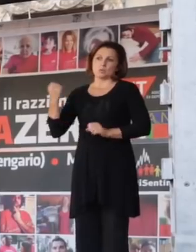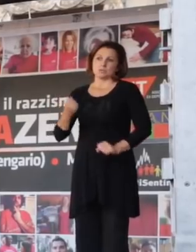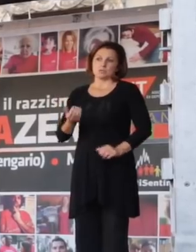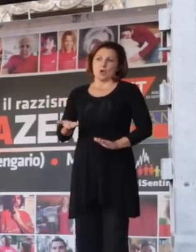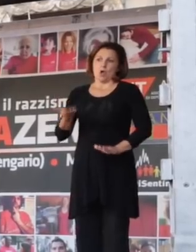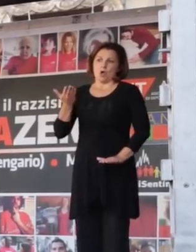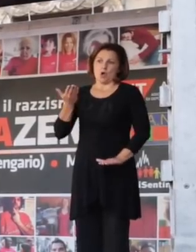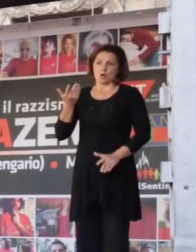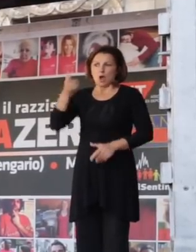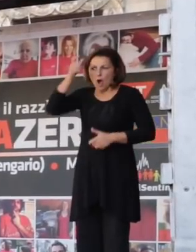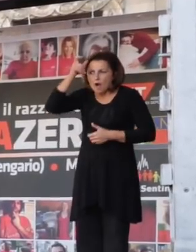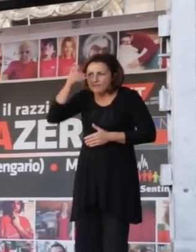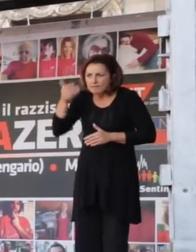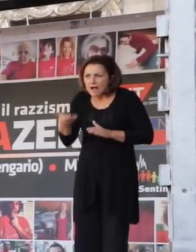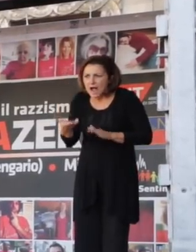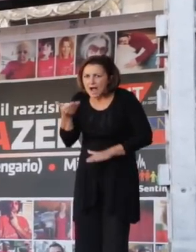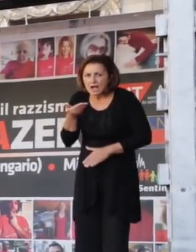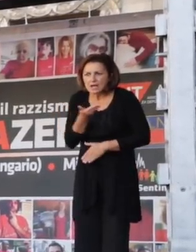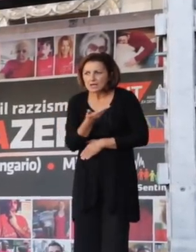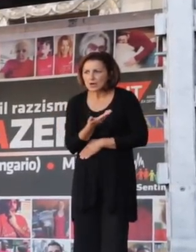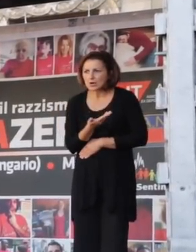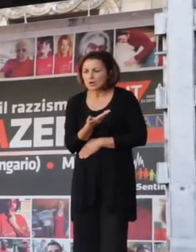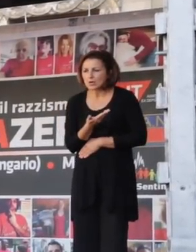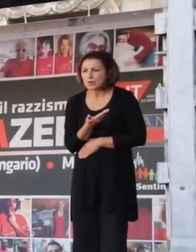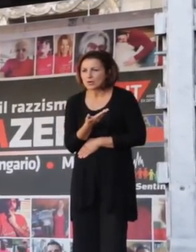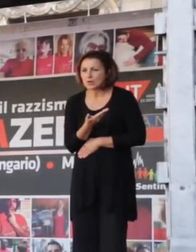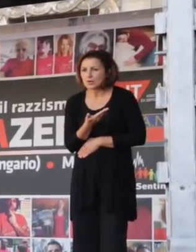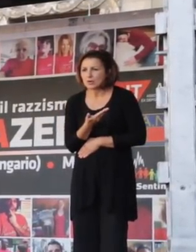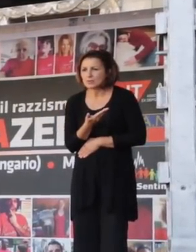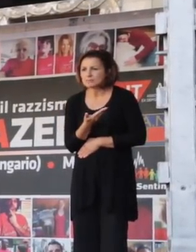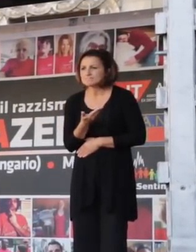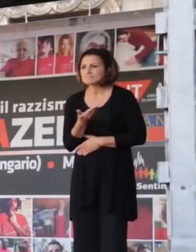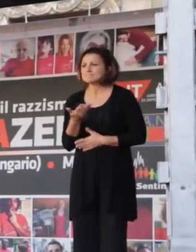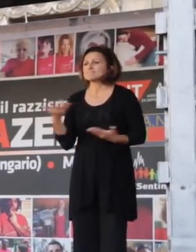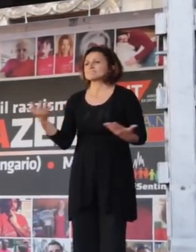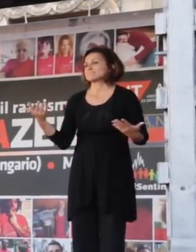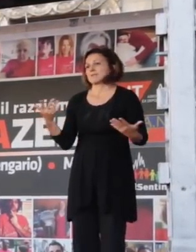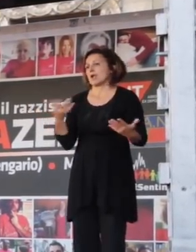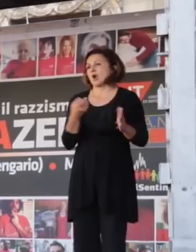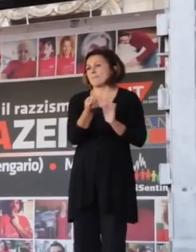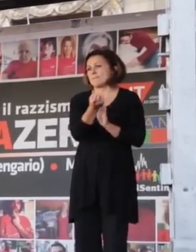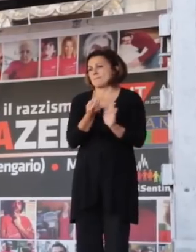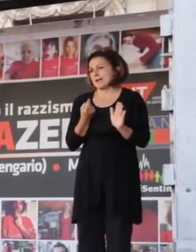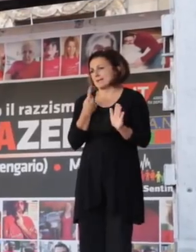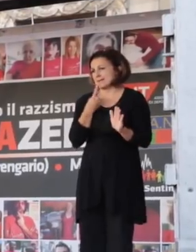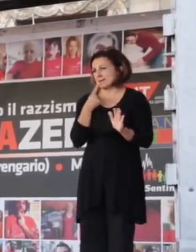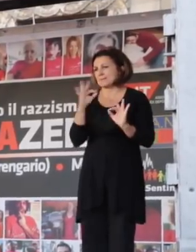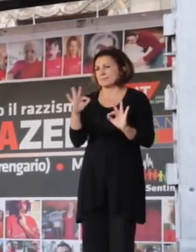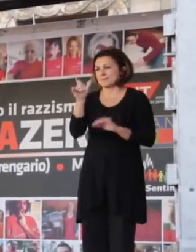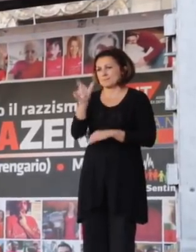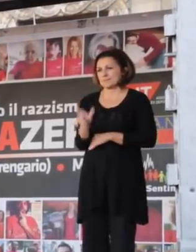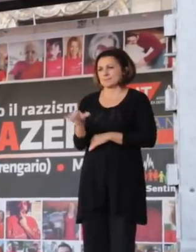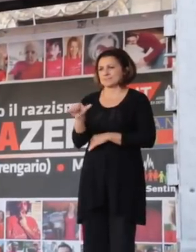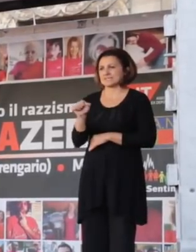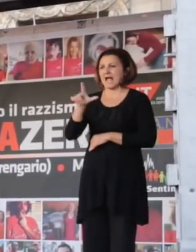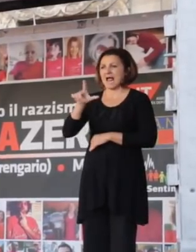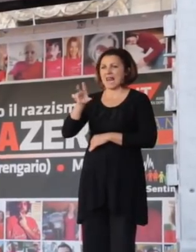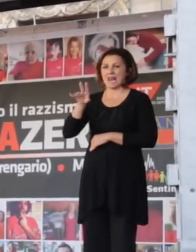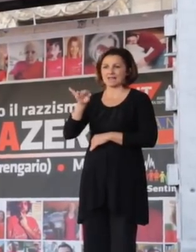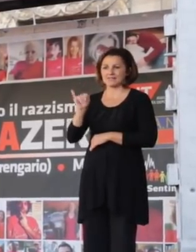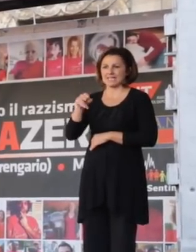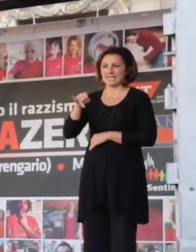e governativi attualmente a trazione salviniana. L'altro aspetto della